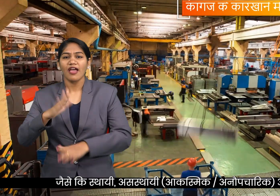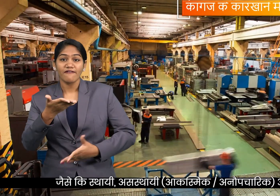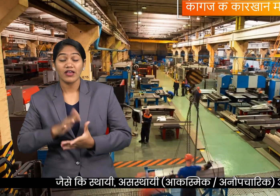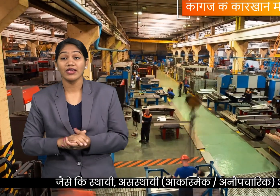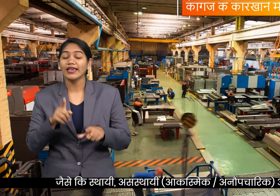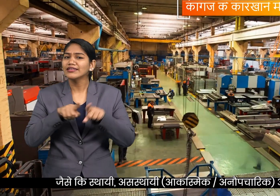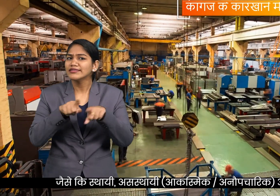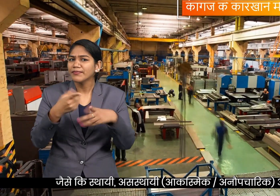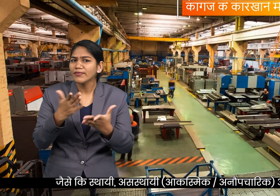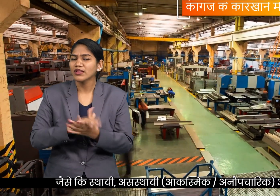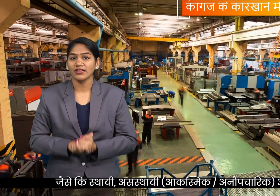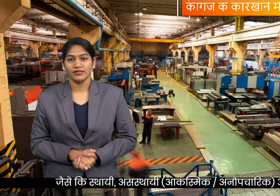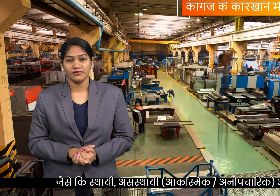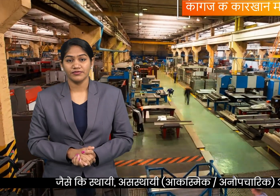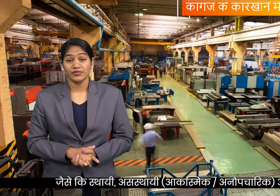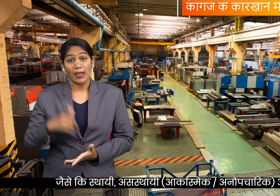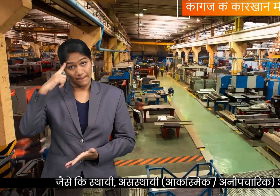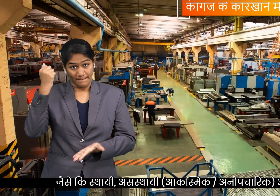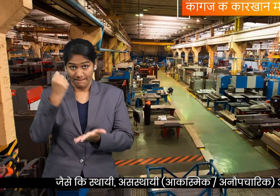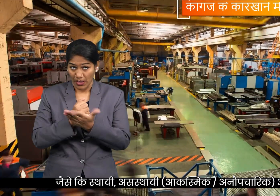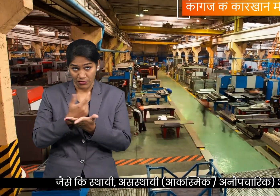कि स्थायी,